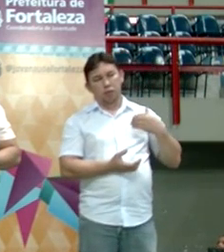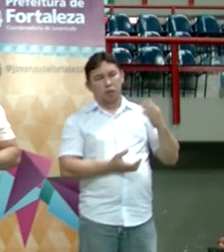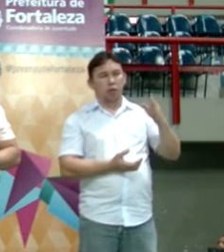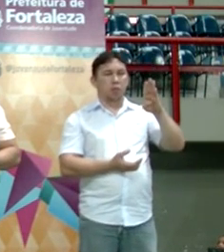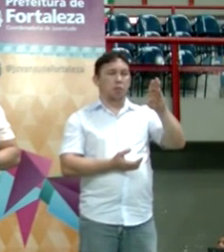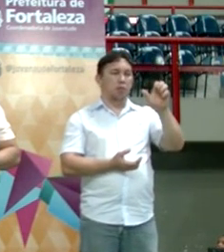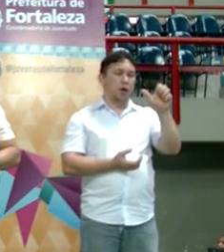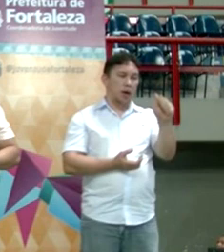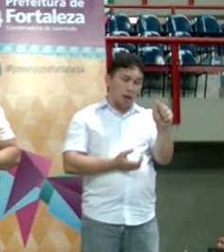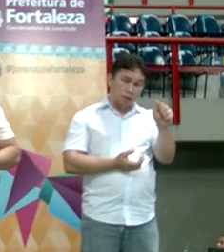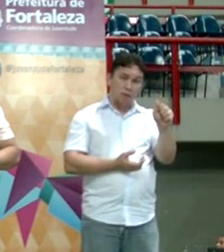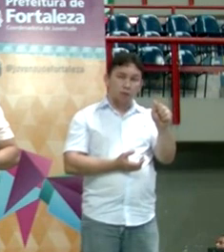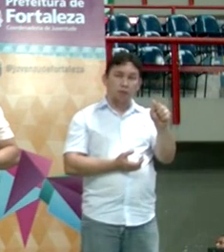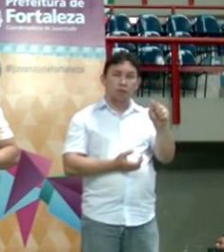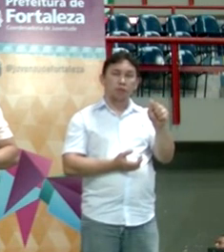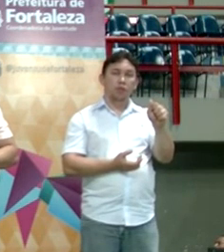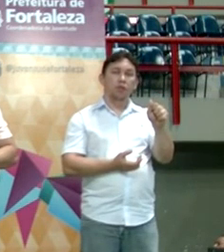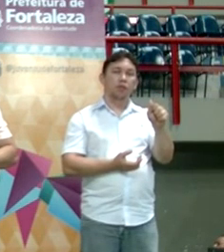Bakunin.